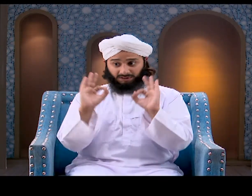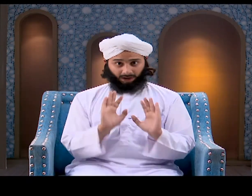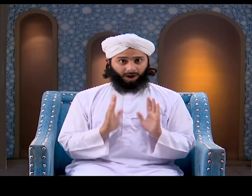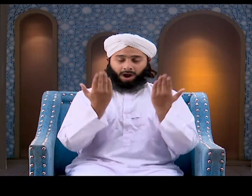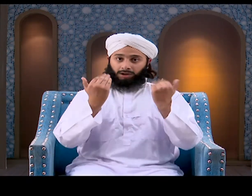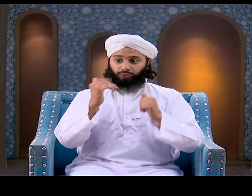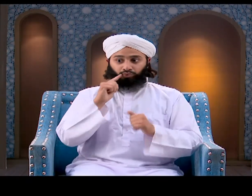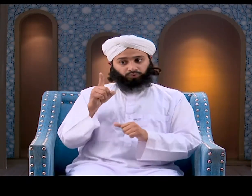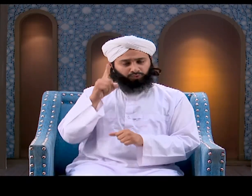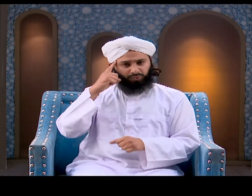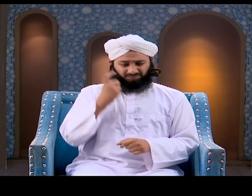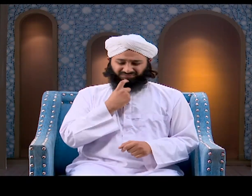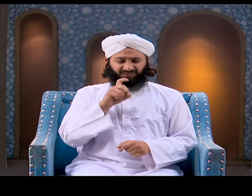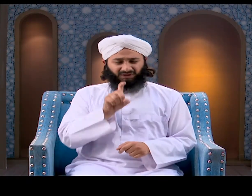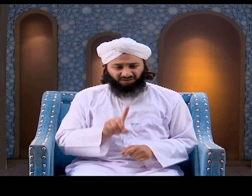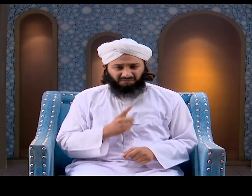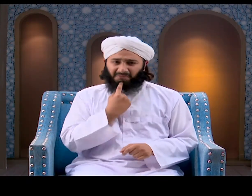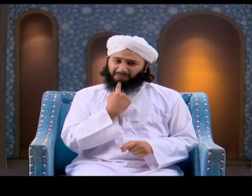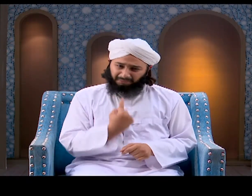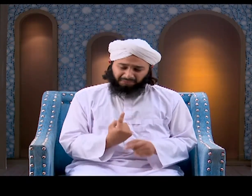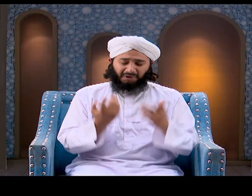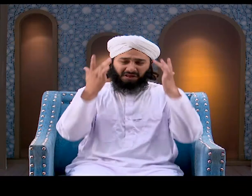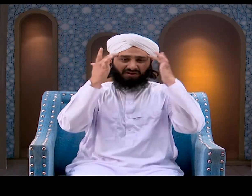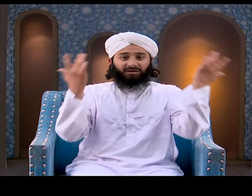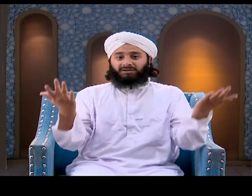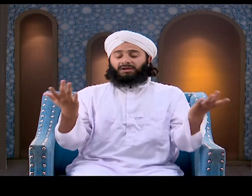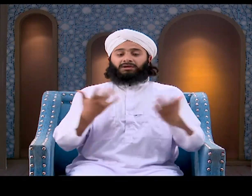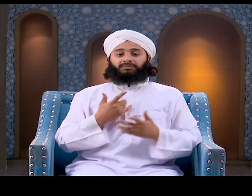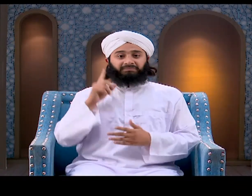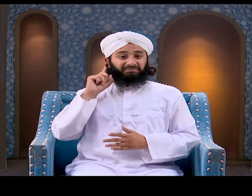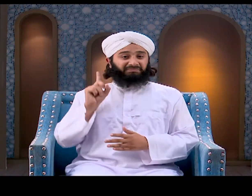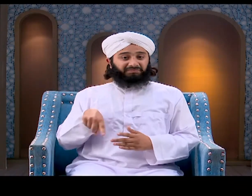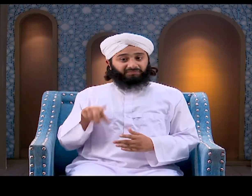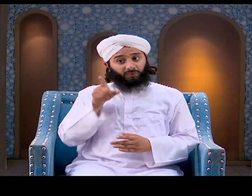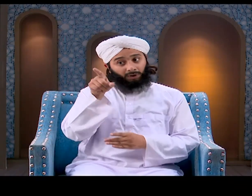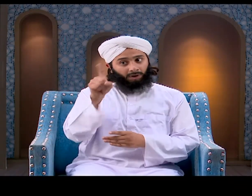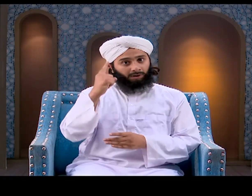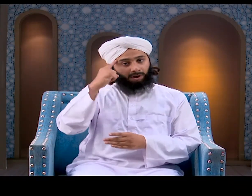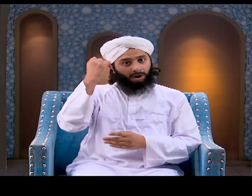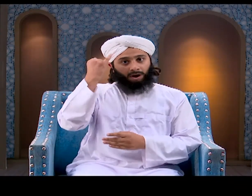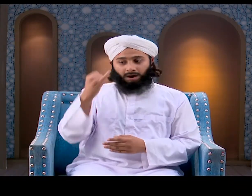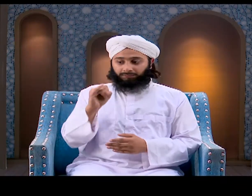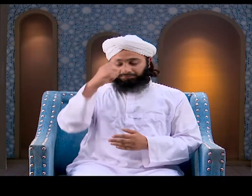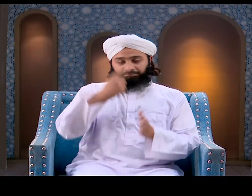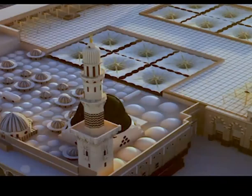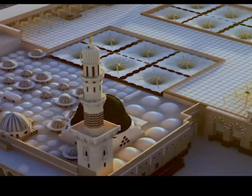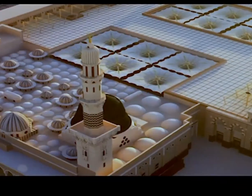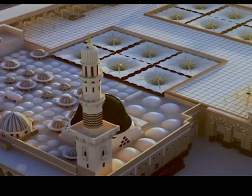ہے، اور اگر تو سستی اور غفلت میں مبتلا ہے تو جان لے کہ تقدیر میں تیرے لیے خرابی لکھی ہے۔ صلو